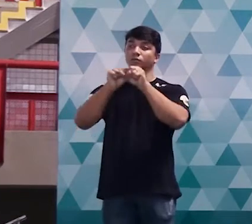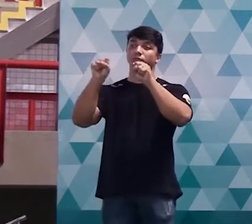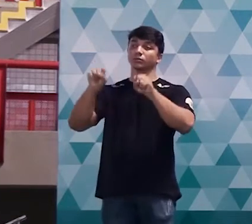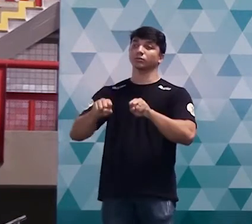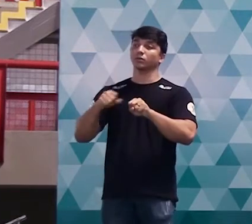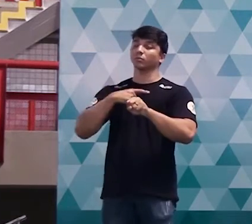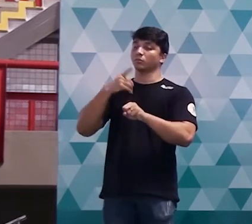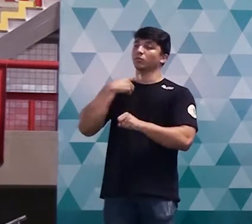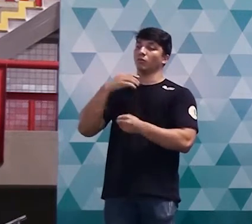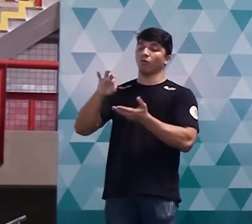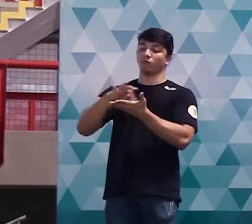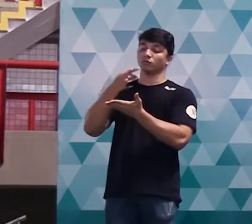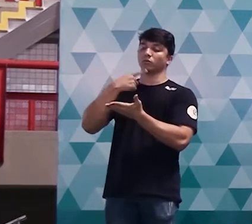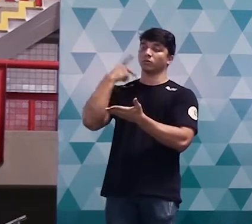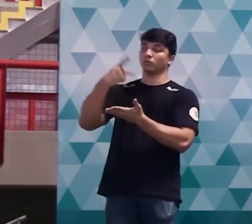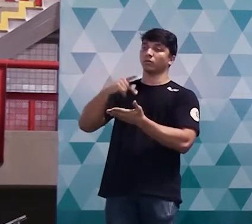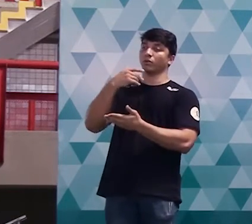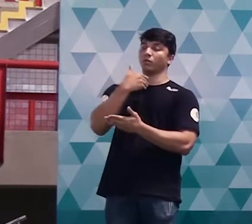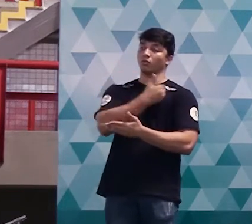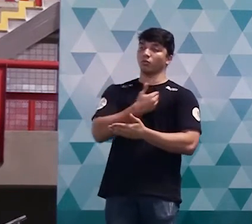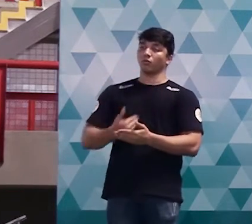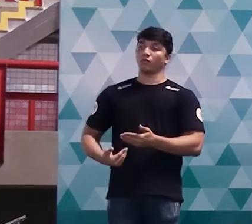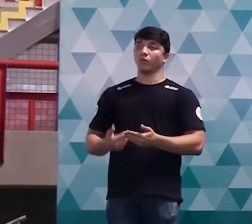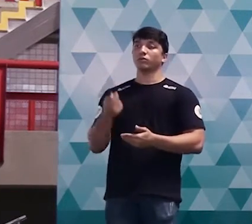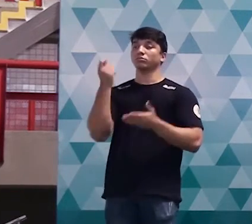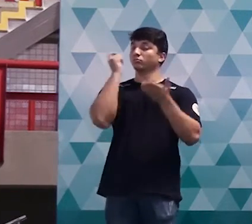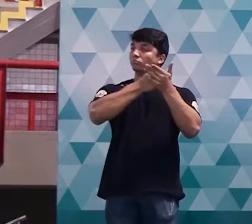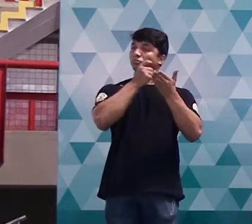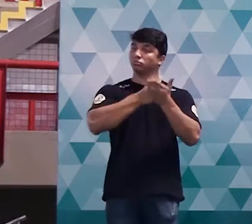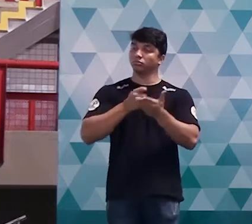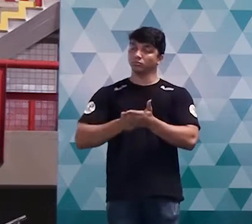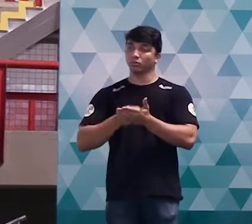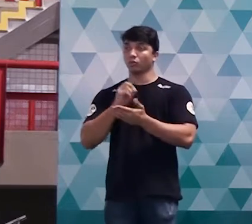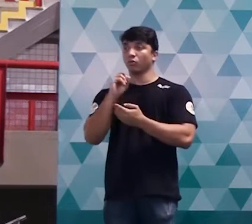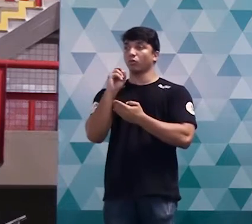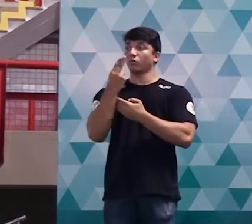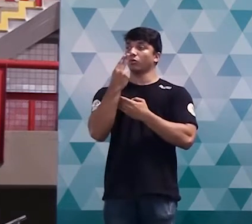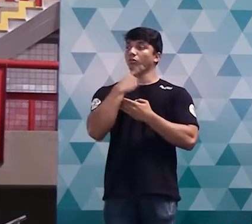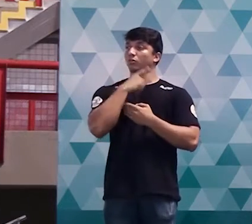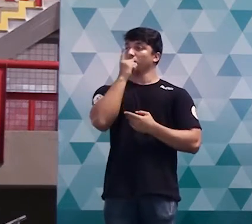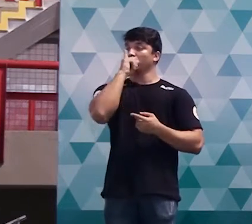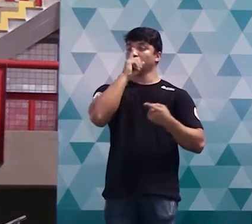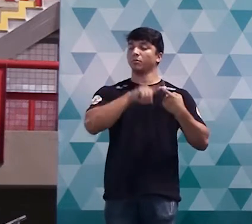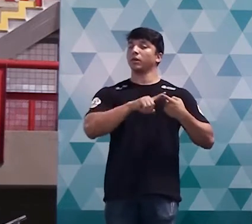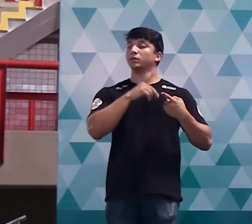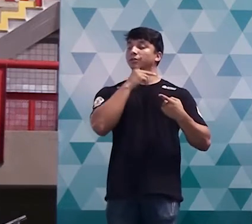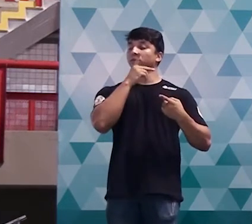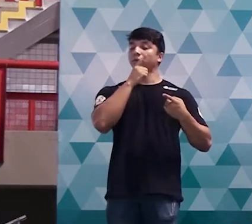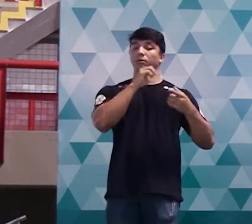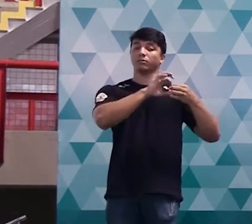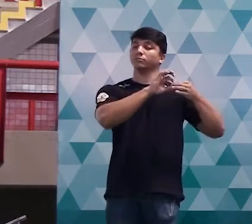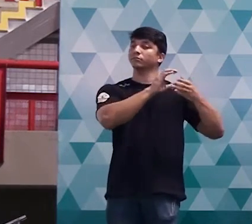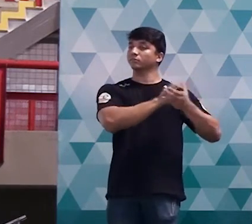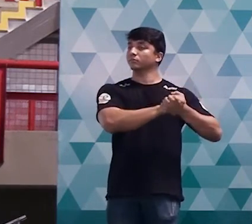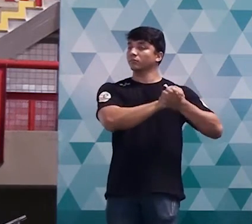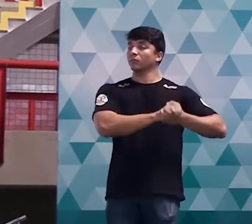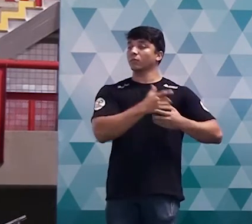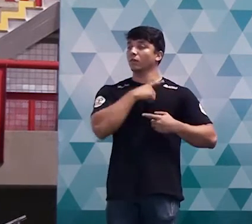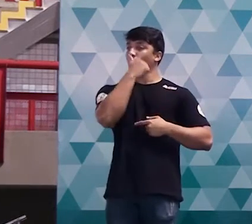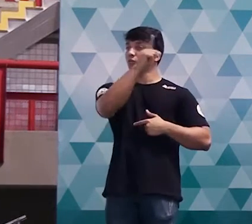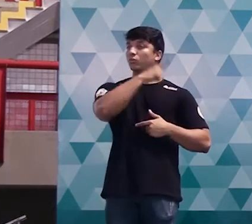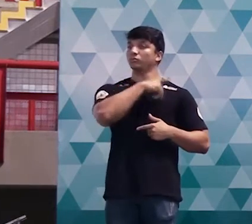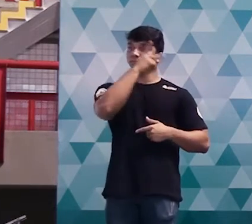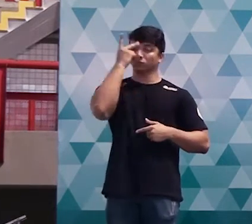sistema oficial, em que o governo financiava toda a vinda do colono, ou através do sistema de parceria, onde os cafeicultores,